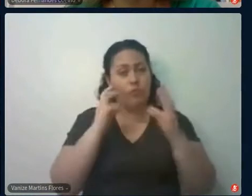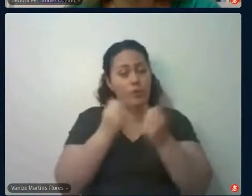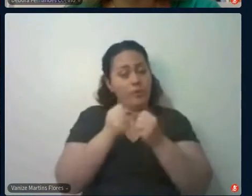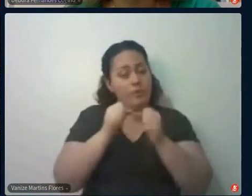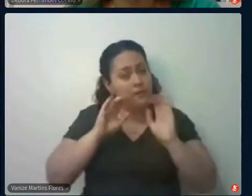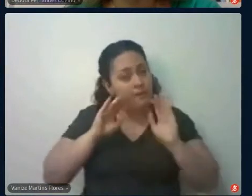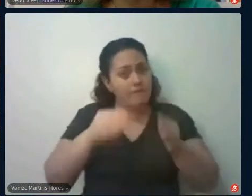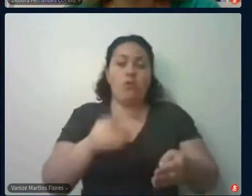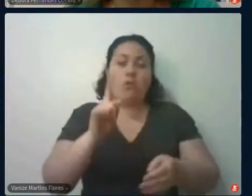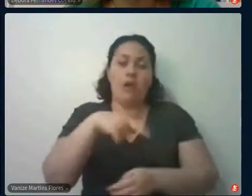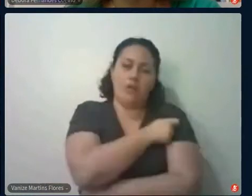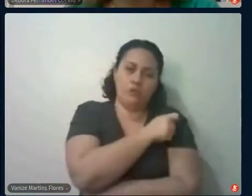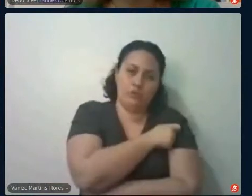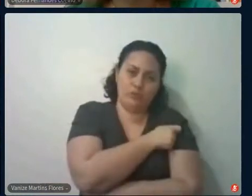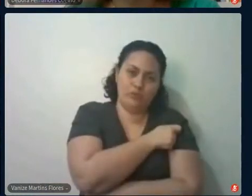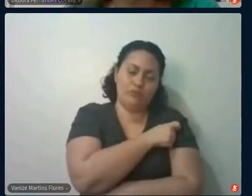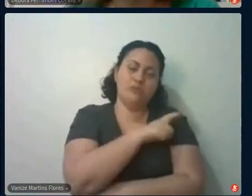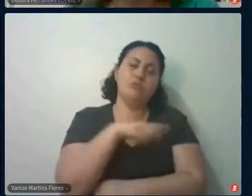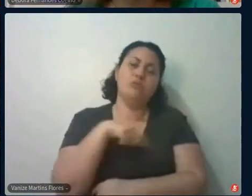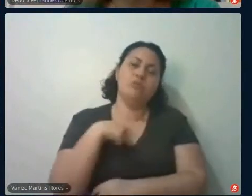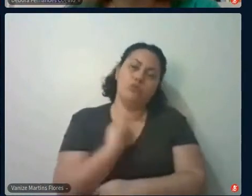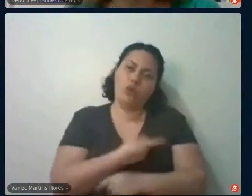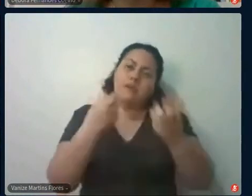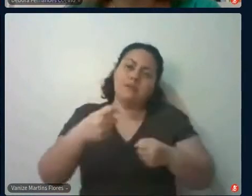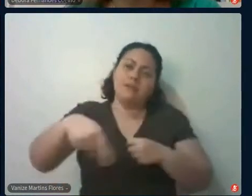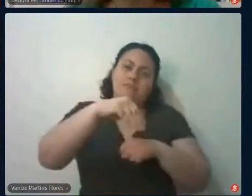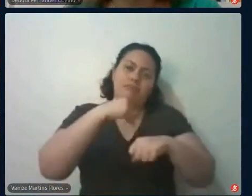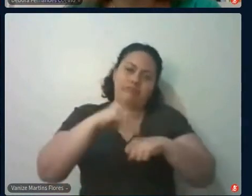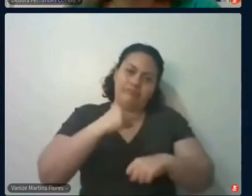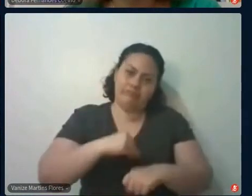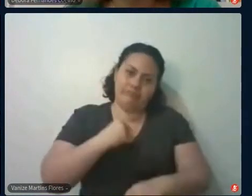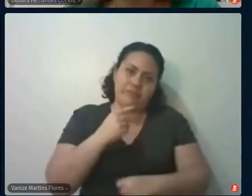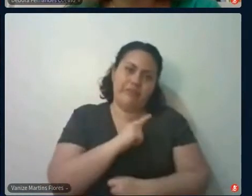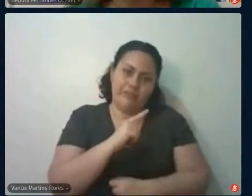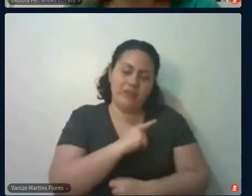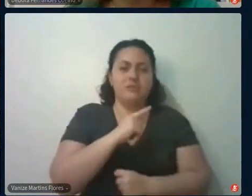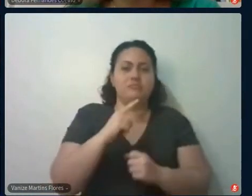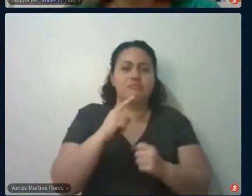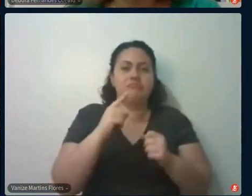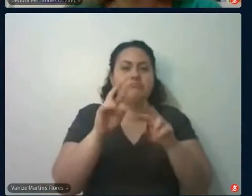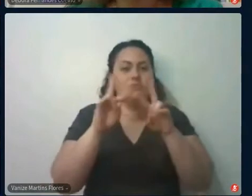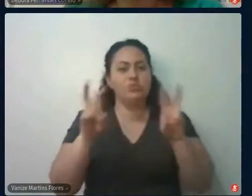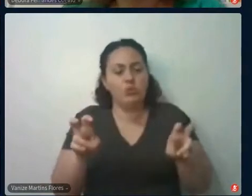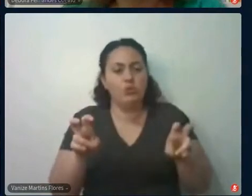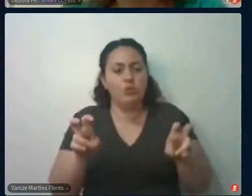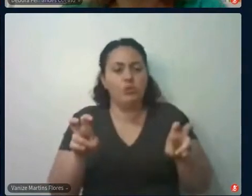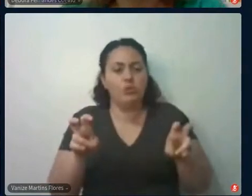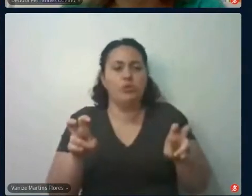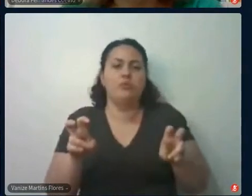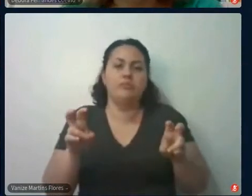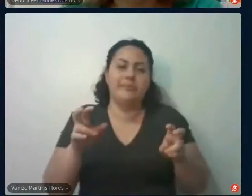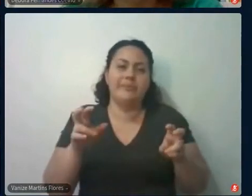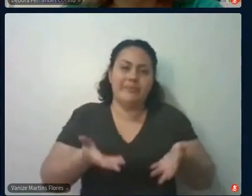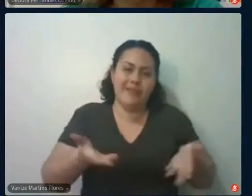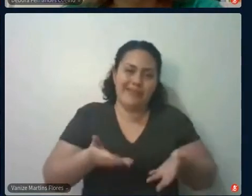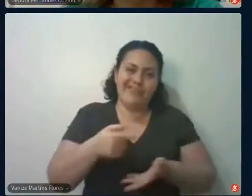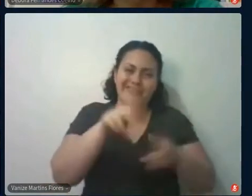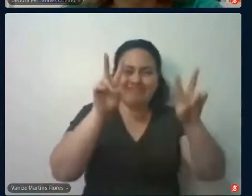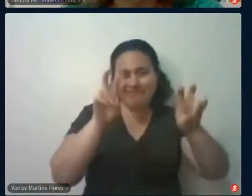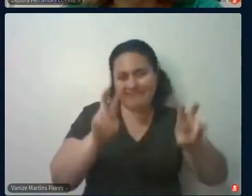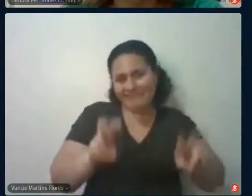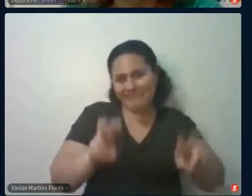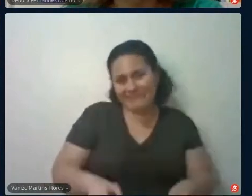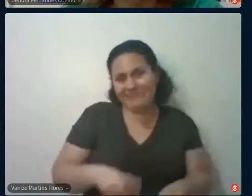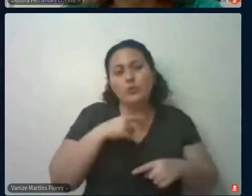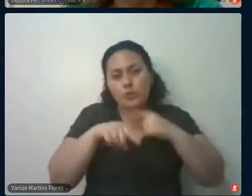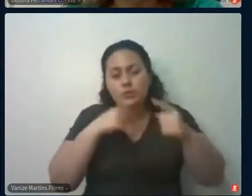então a gente aceita sugestões, tá, de vocês em relação a temáticas ou até convidados que vocês gostariam